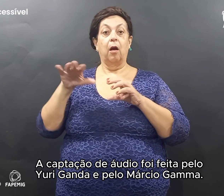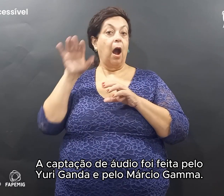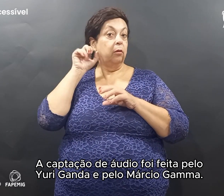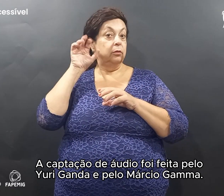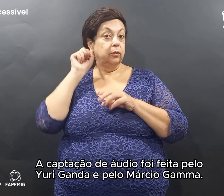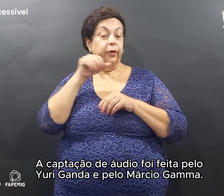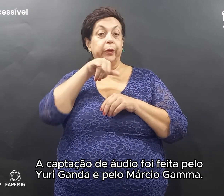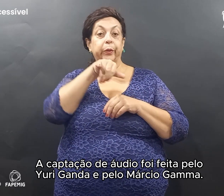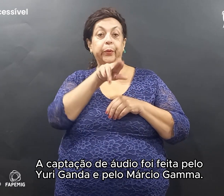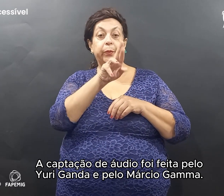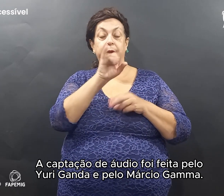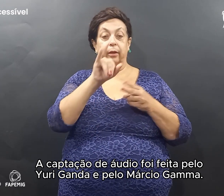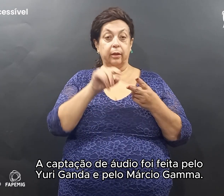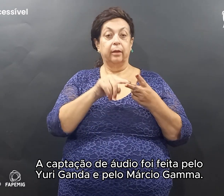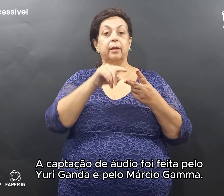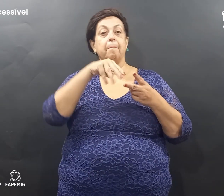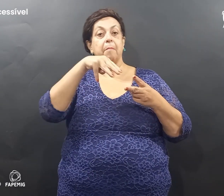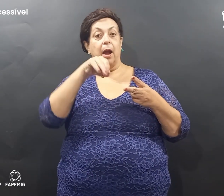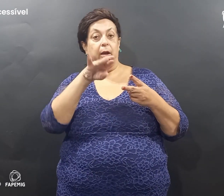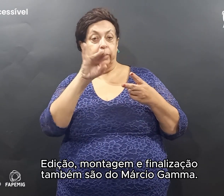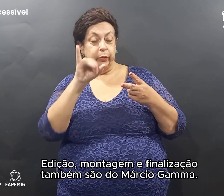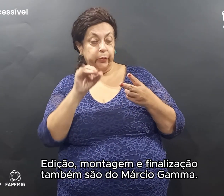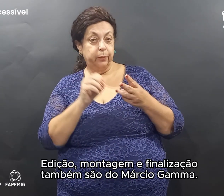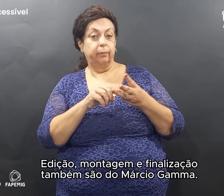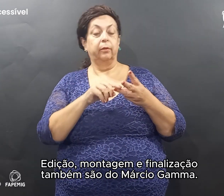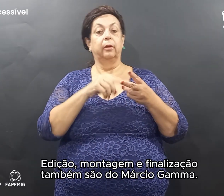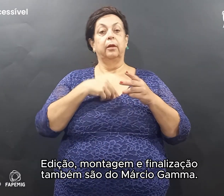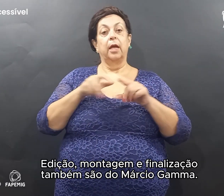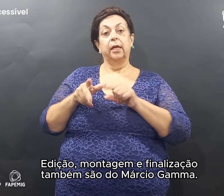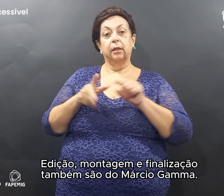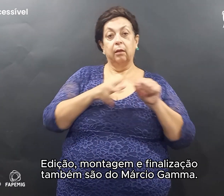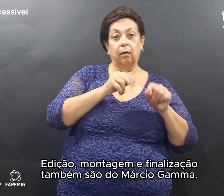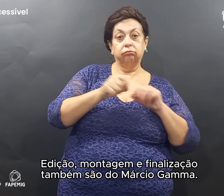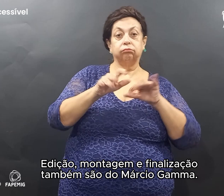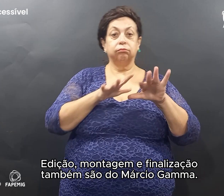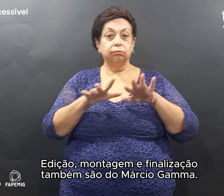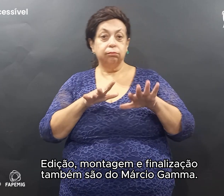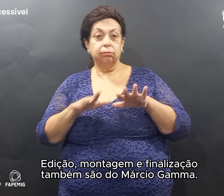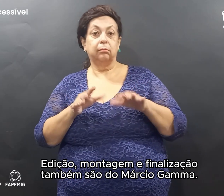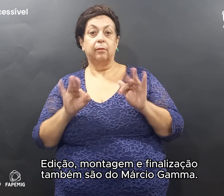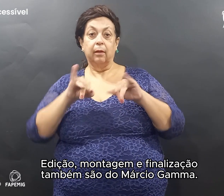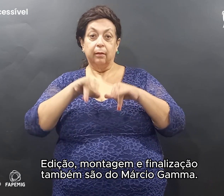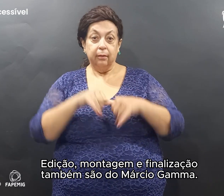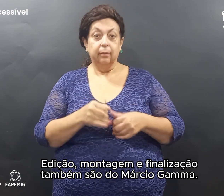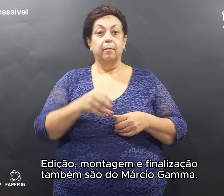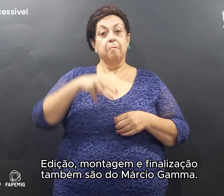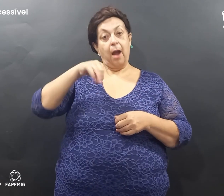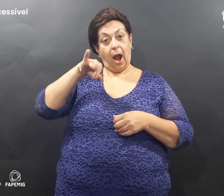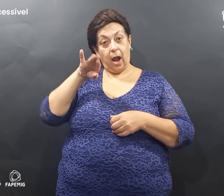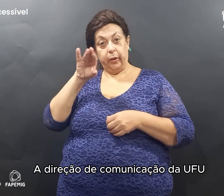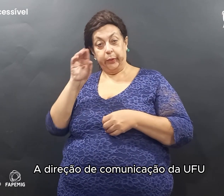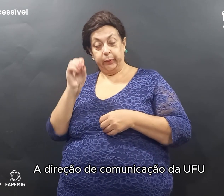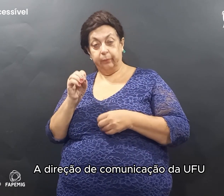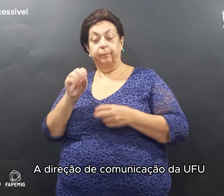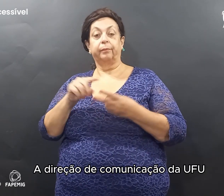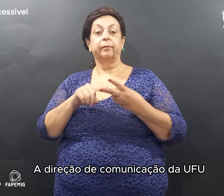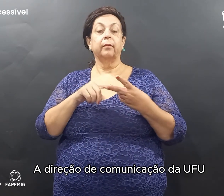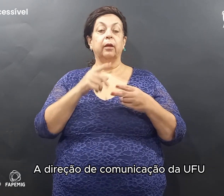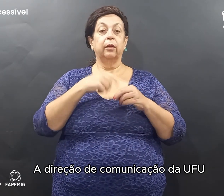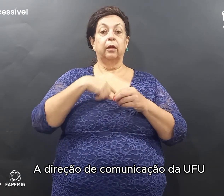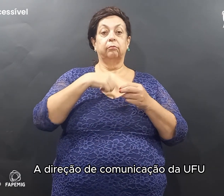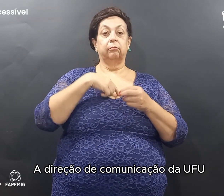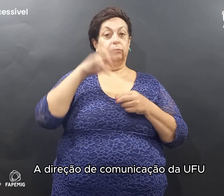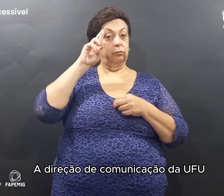feita pelo Yuri Ganda e pelo Márcio Gama. Edição, montagem e finalização também são do Márcio Gama. A direção